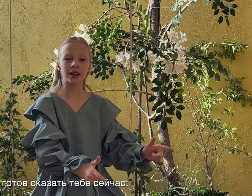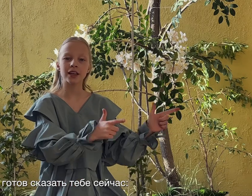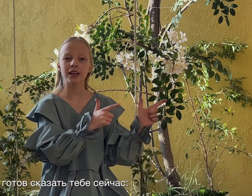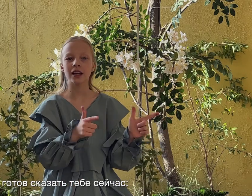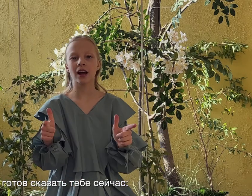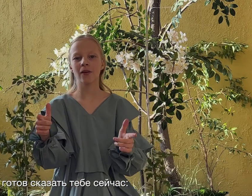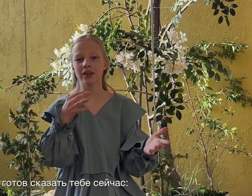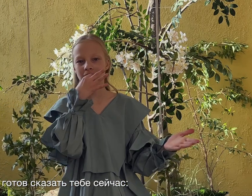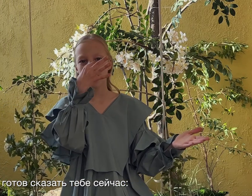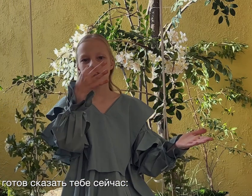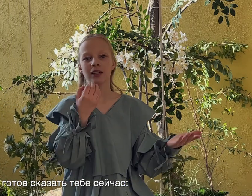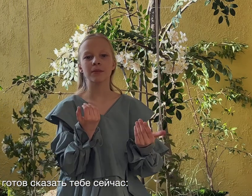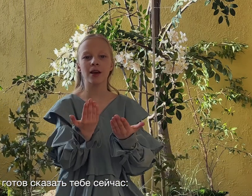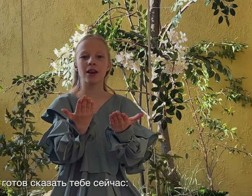И готов сказать тебе